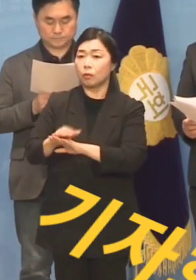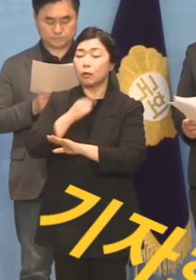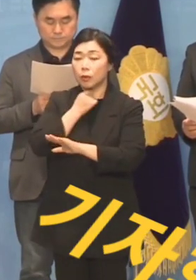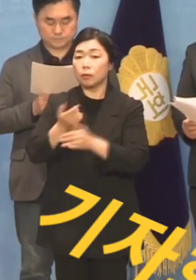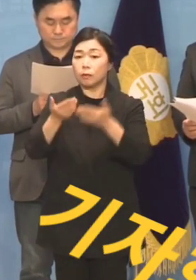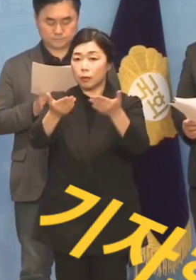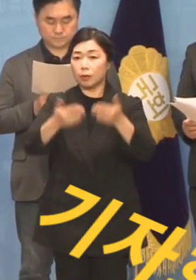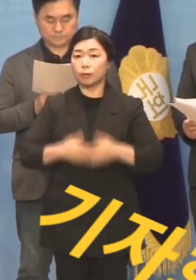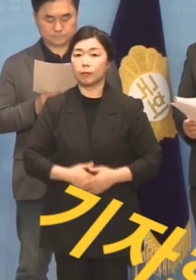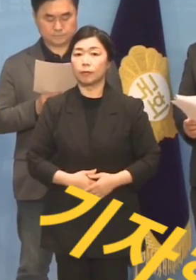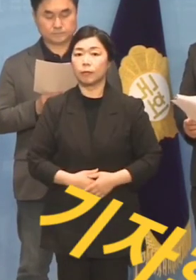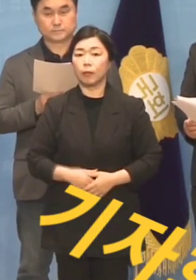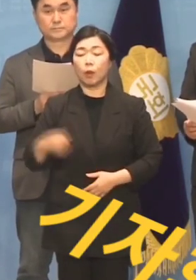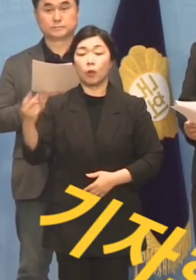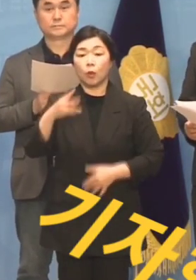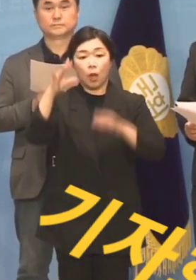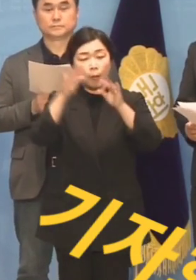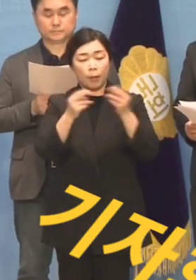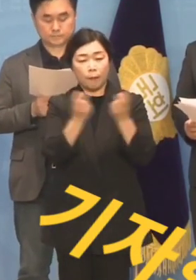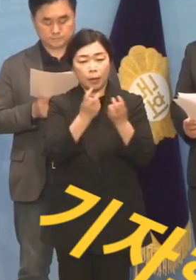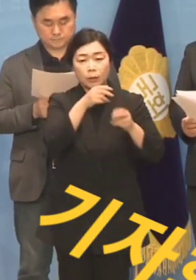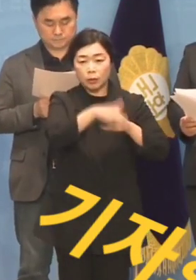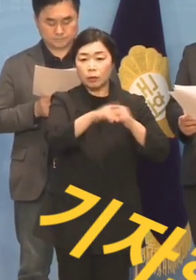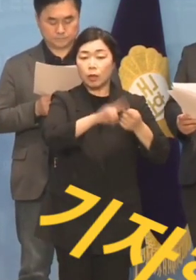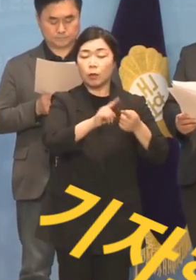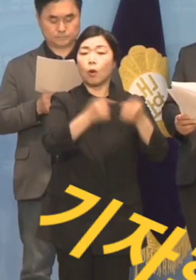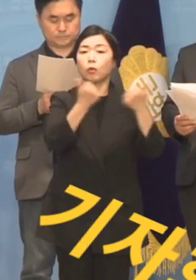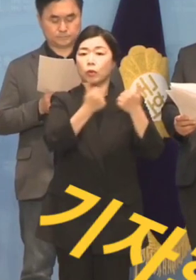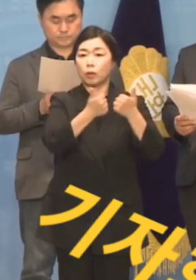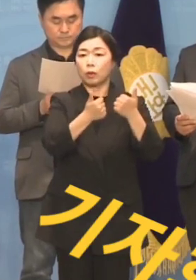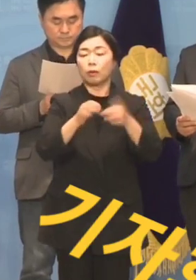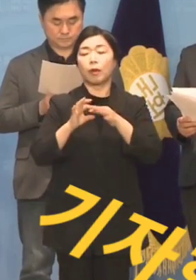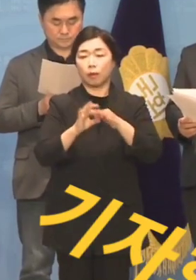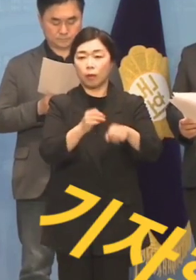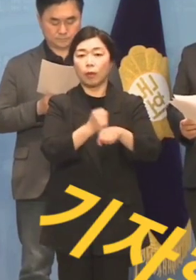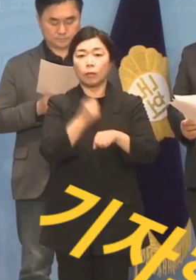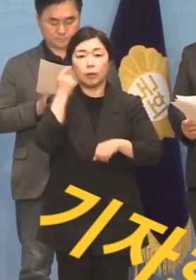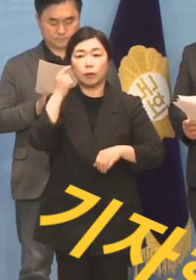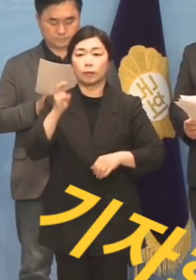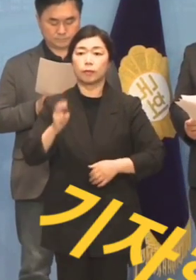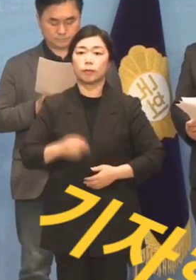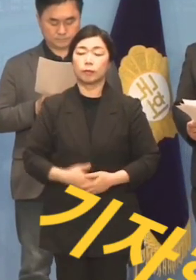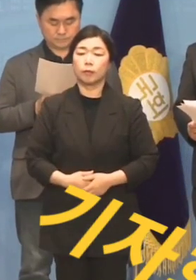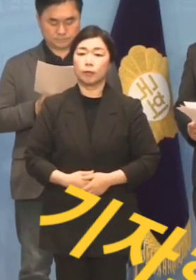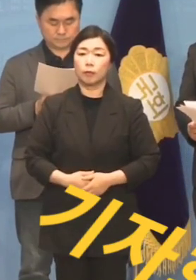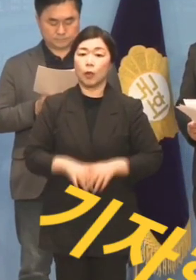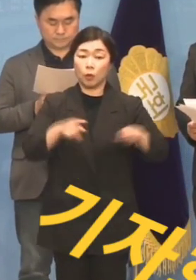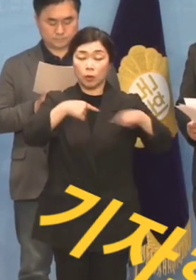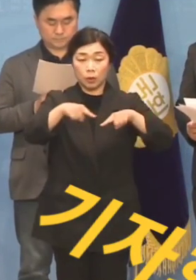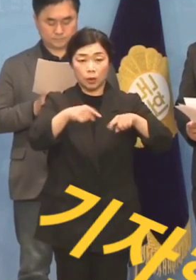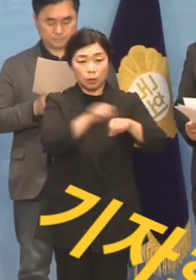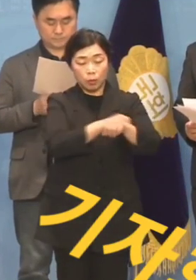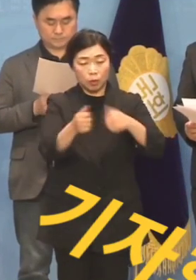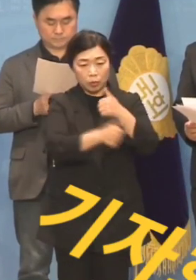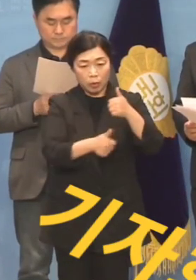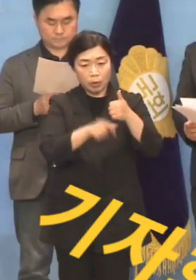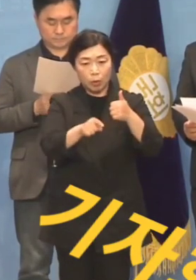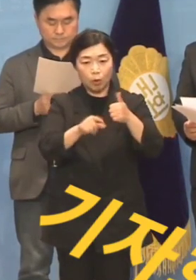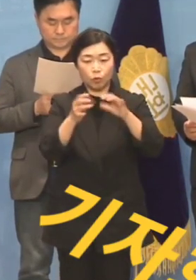도출해내겠습니다. 이와 함께 합의 방식에 관한 논의도 해나가겠습니다. 또 정개특위에서는